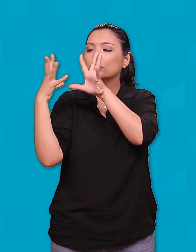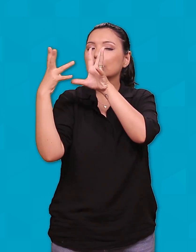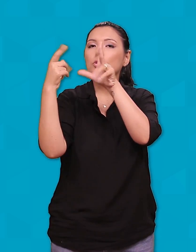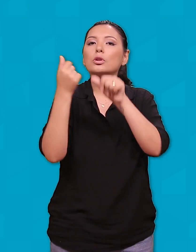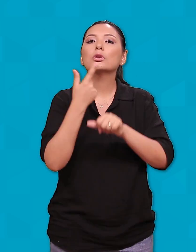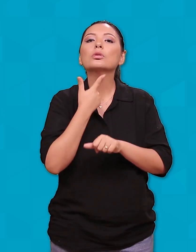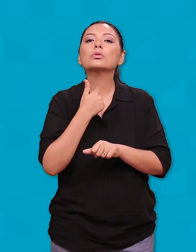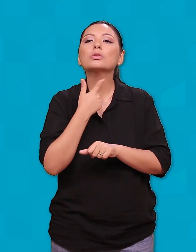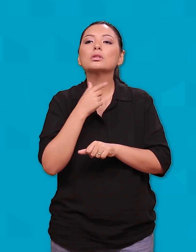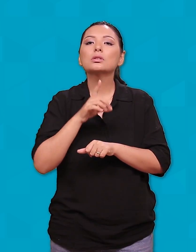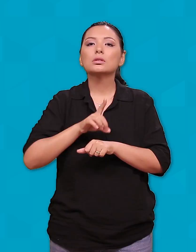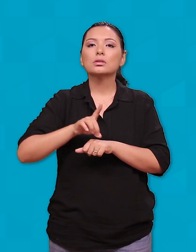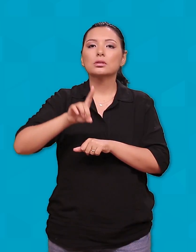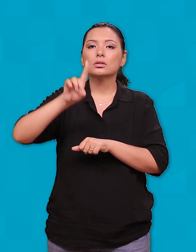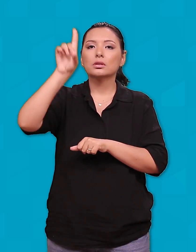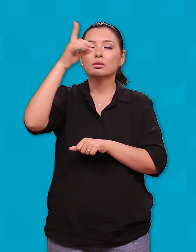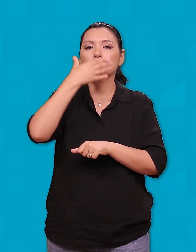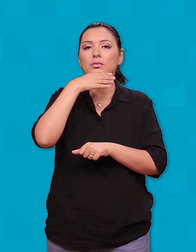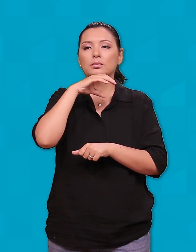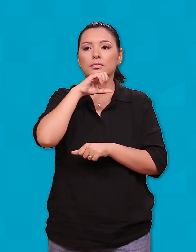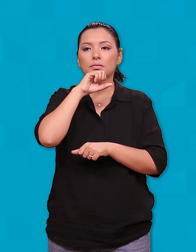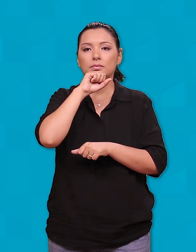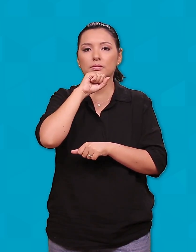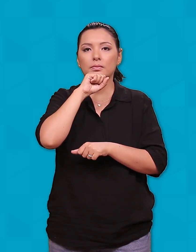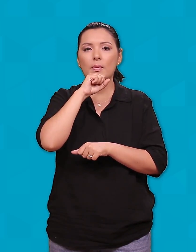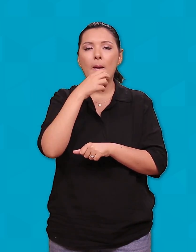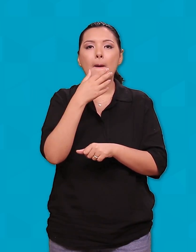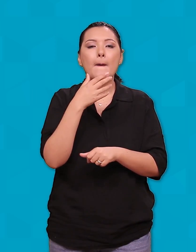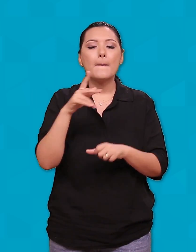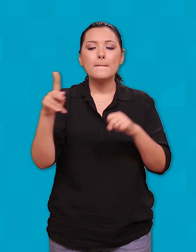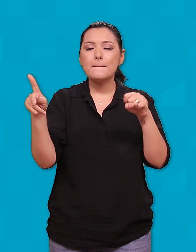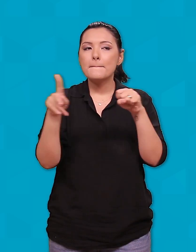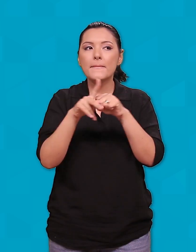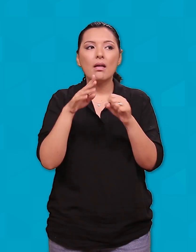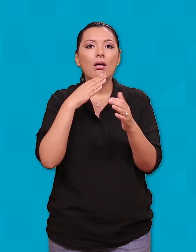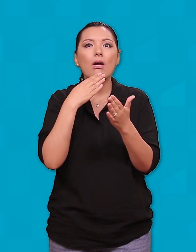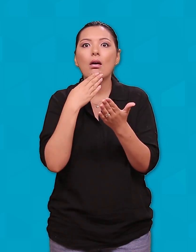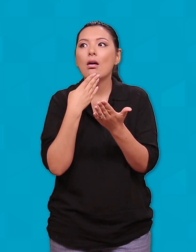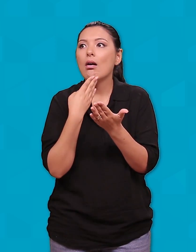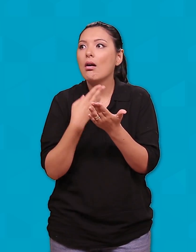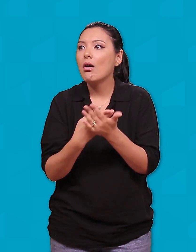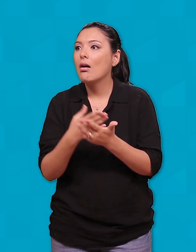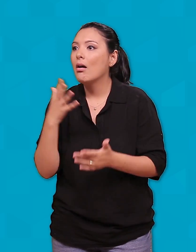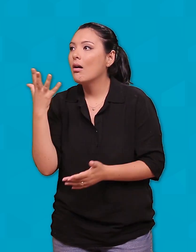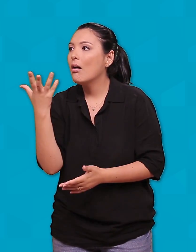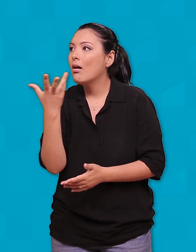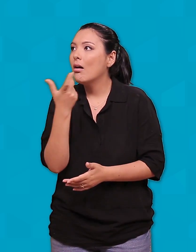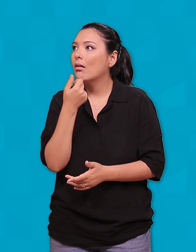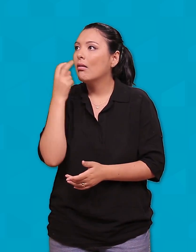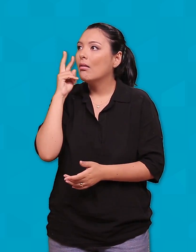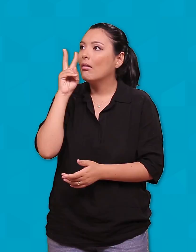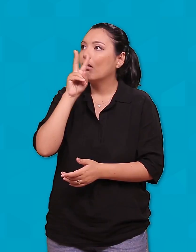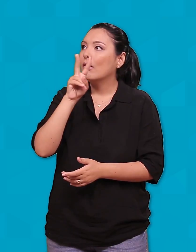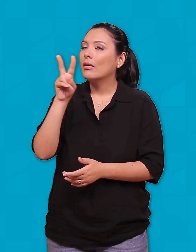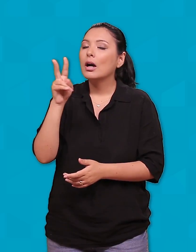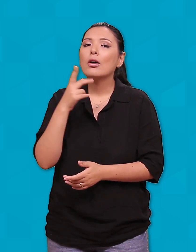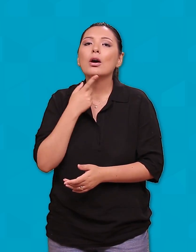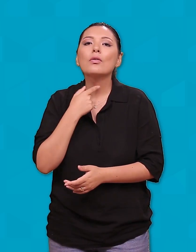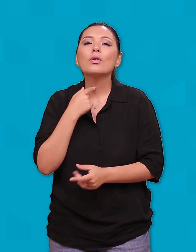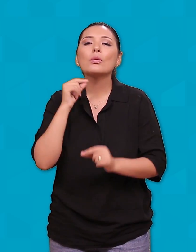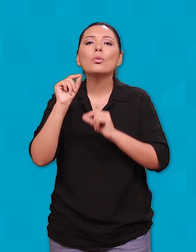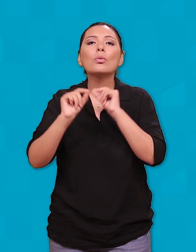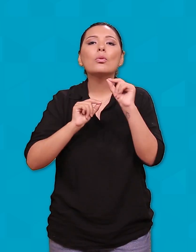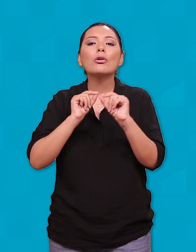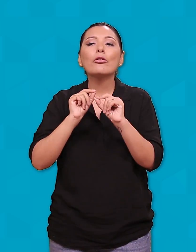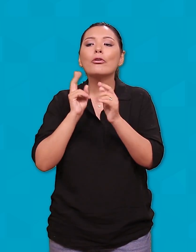a vontade do Pai. Pedro fica maravilhado com tudo que assiste e o seu desejo